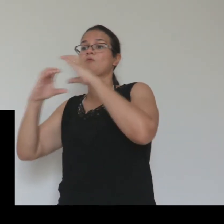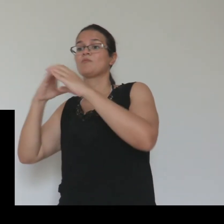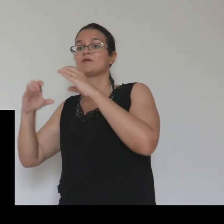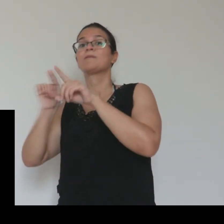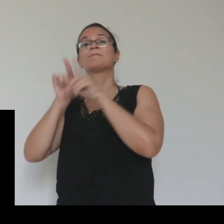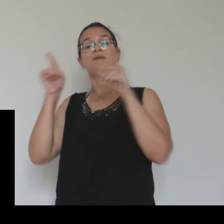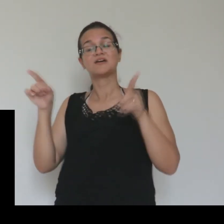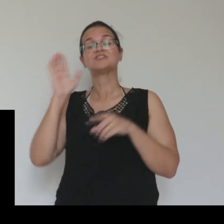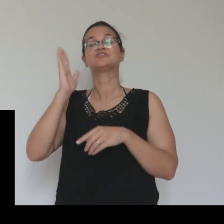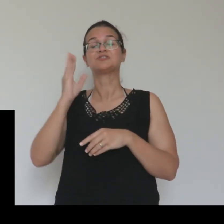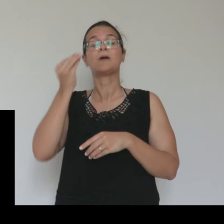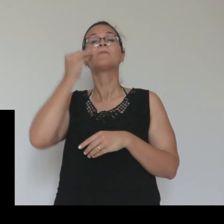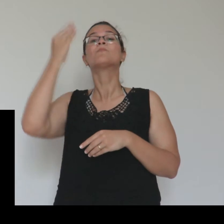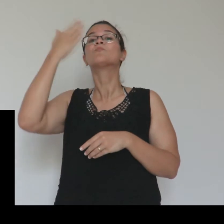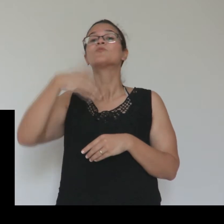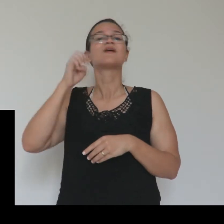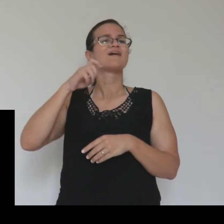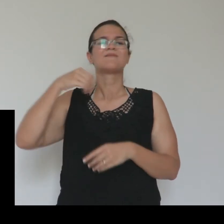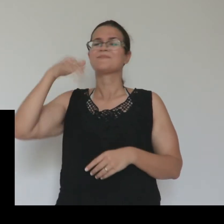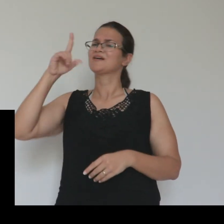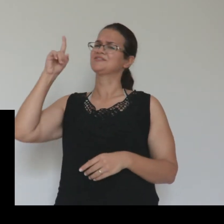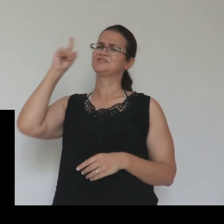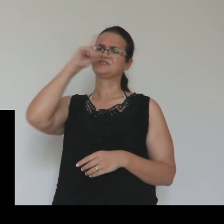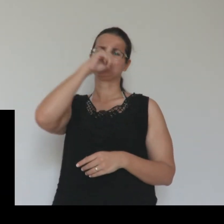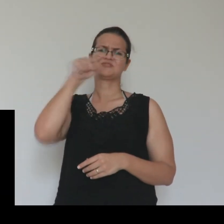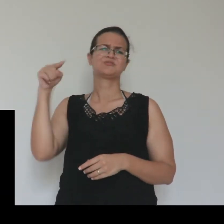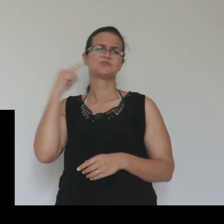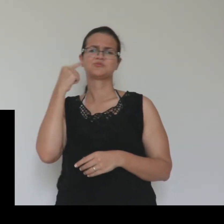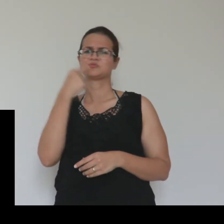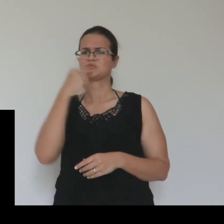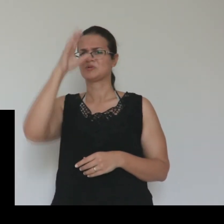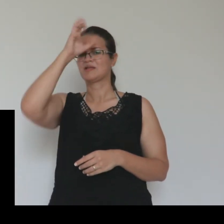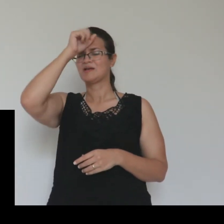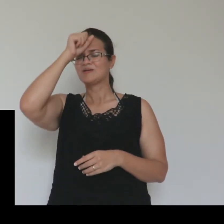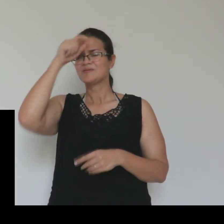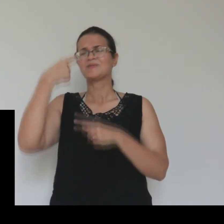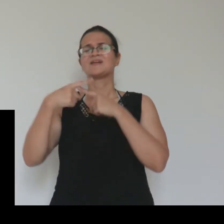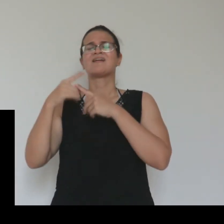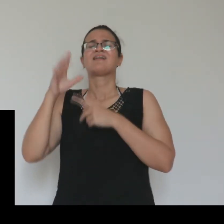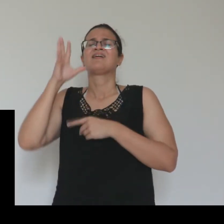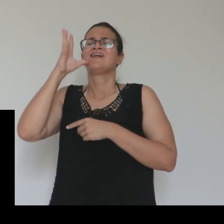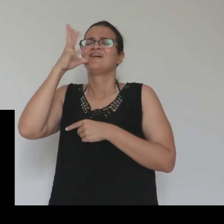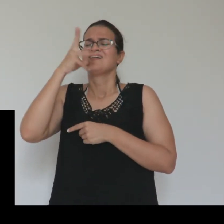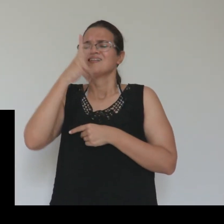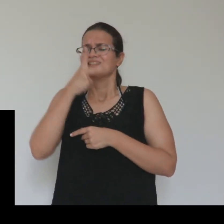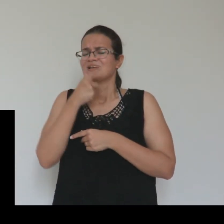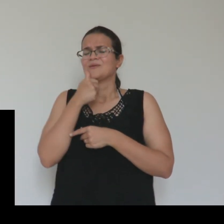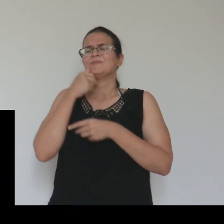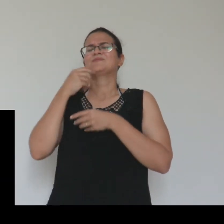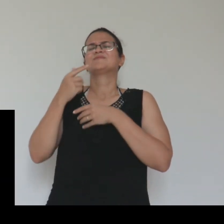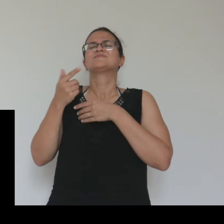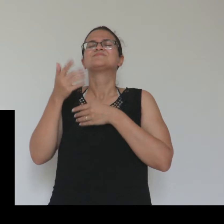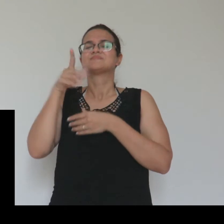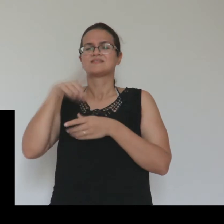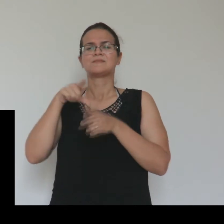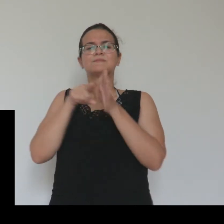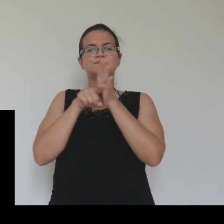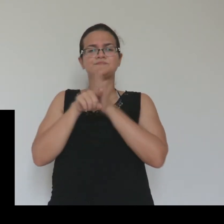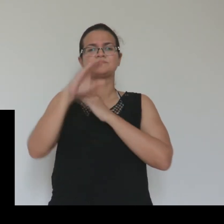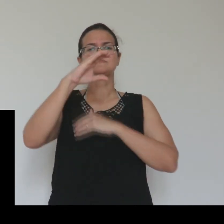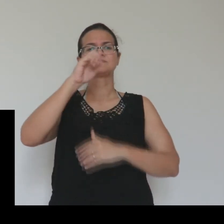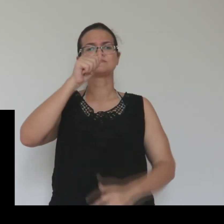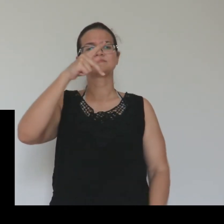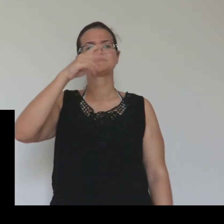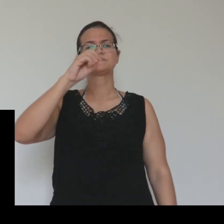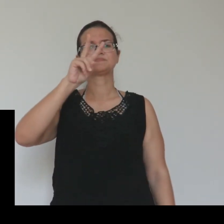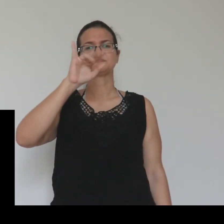trabalho é desgastante. Teve uma pesquisa do Capovilla, Fernando Capovilla, onde ele mostra assim que é um trabalho